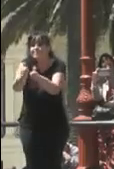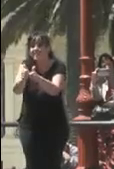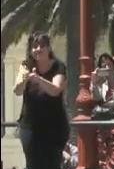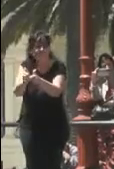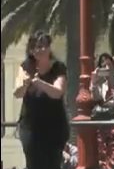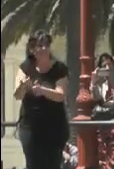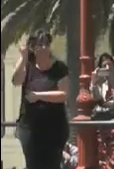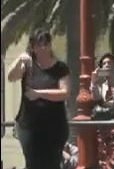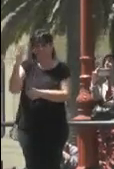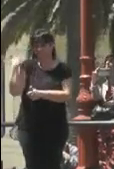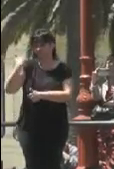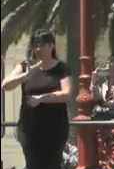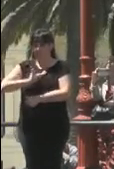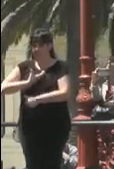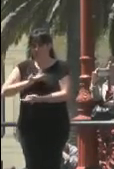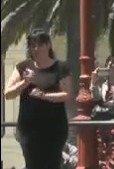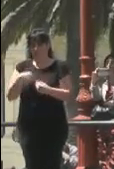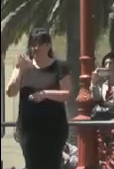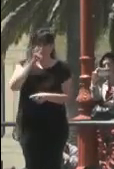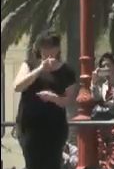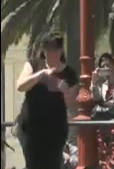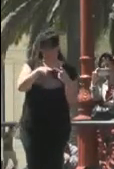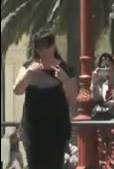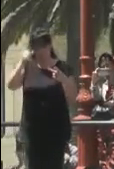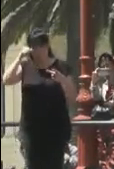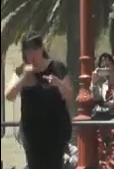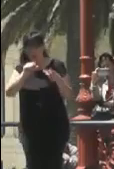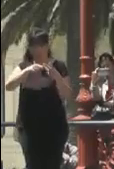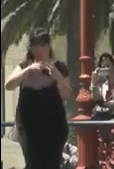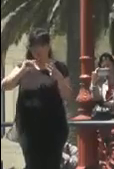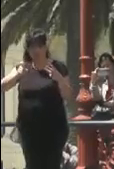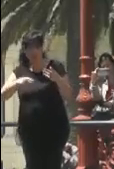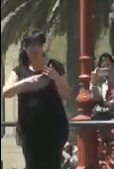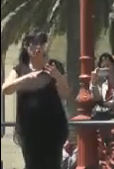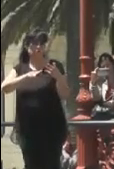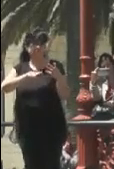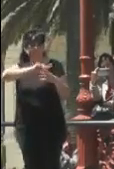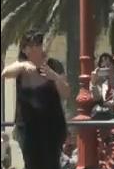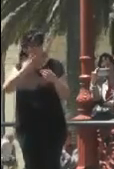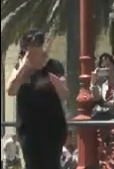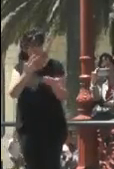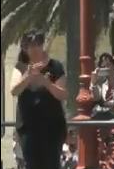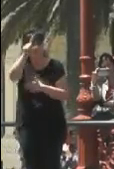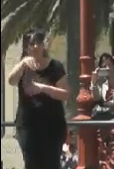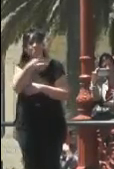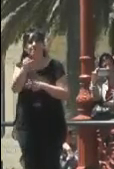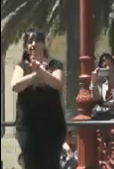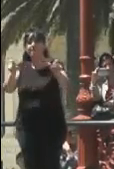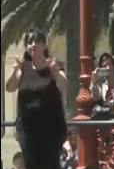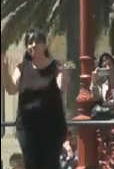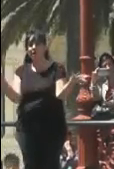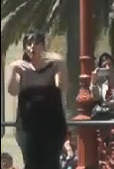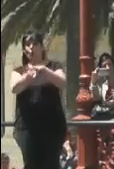elecciones municipales, con Martiño, con Jorge, con Xulio, pero sobre todo con todas las mujeres y hombres que consiguieron poner en marcha la confluencia.